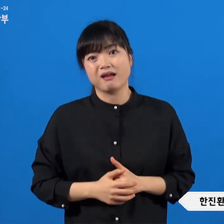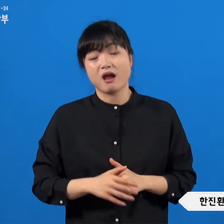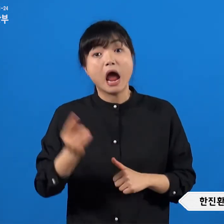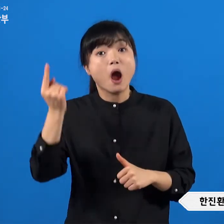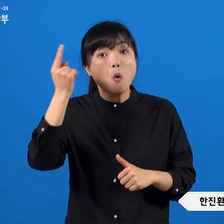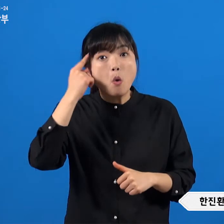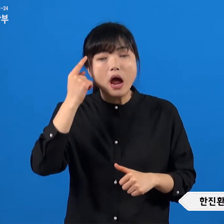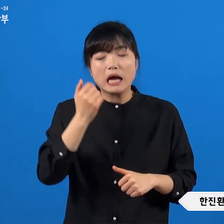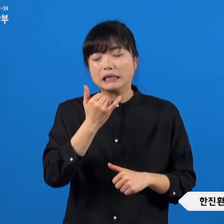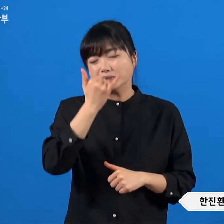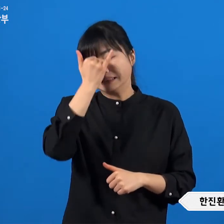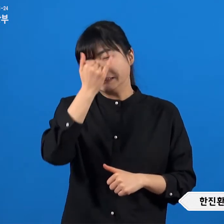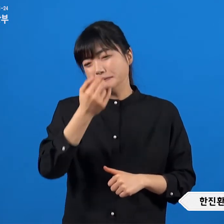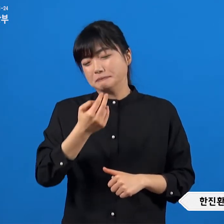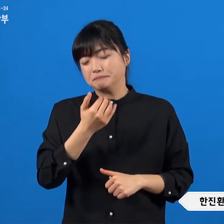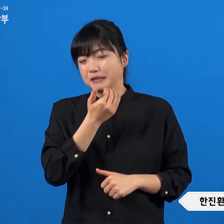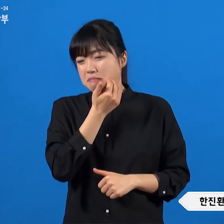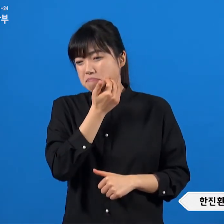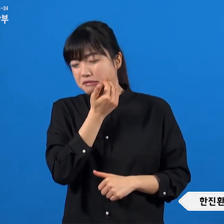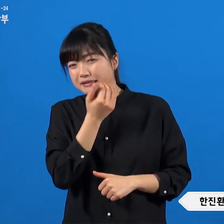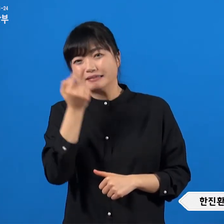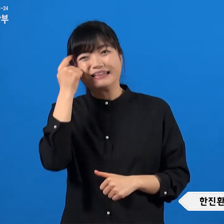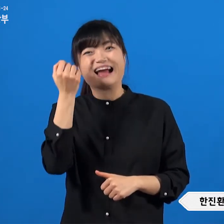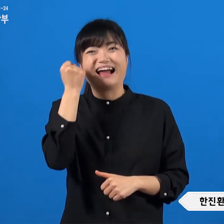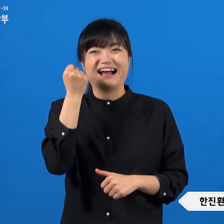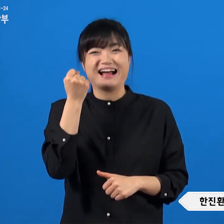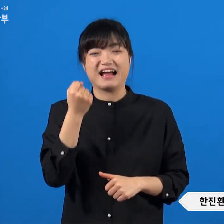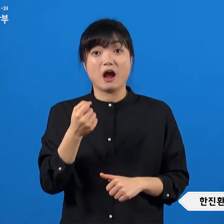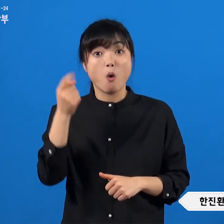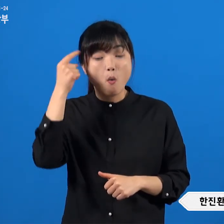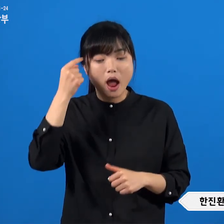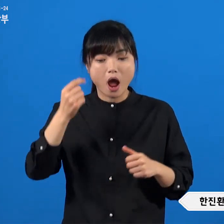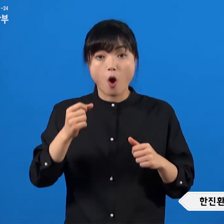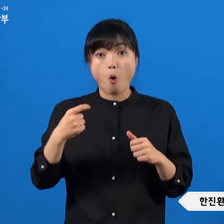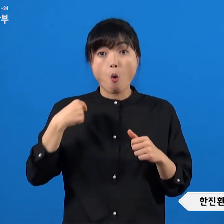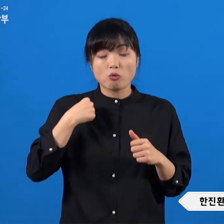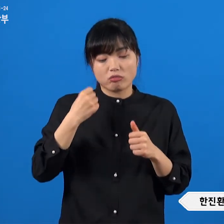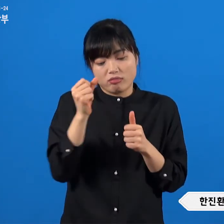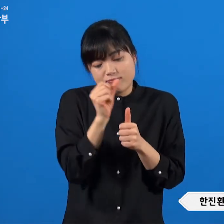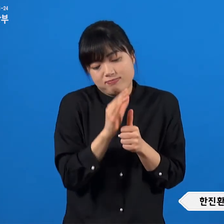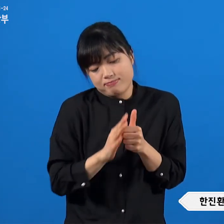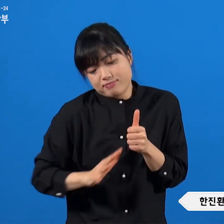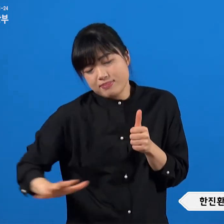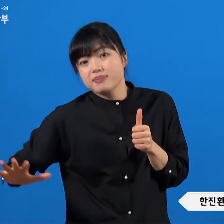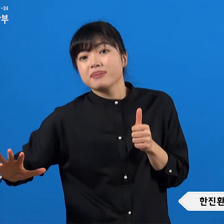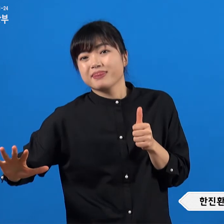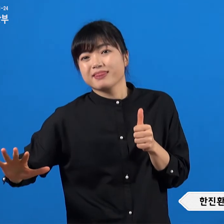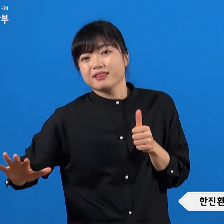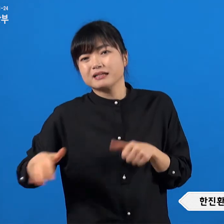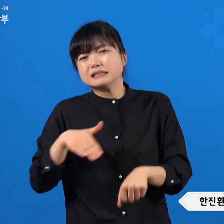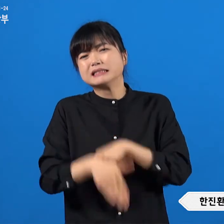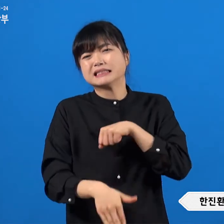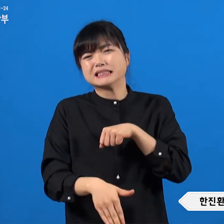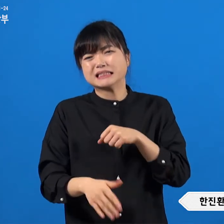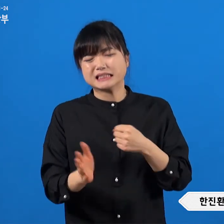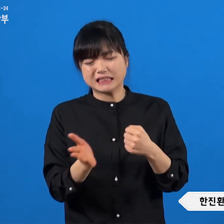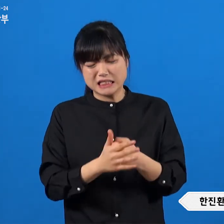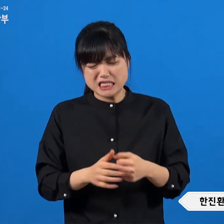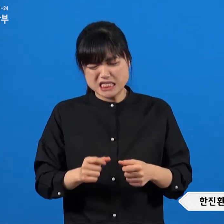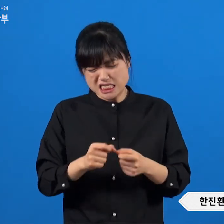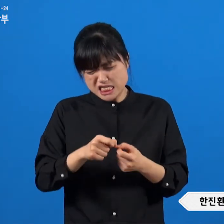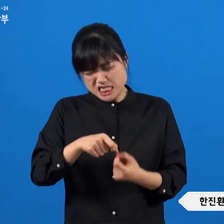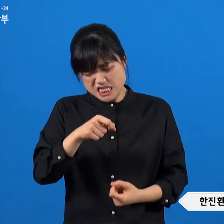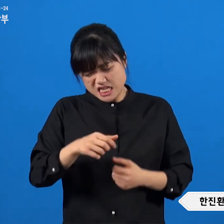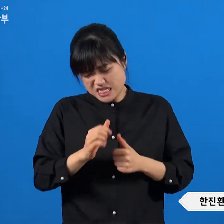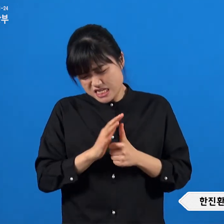것이 채통이 없어 보이기도 하고 또 옷이 위에서부터 아래까지 통으로 된 원피스 같은 옷이기 때문에